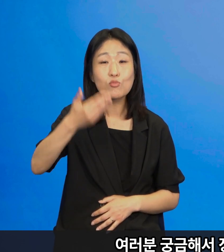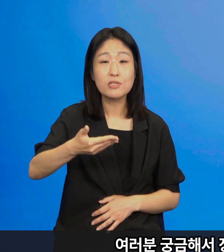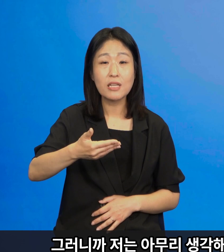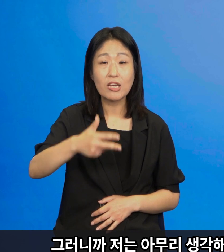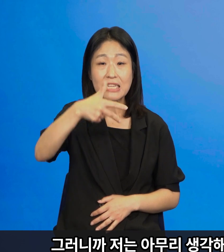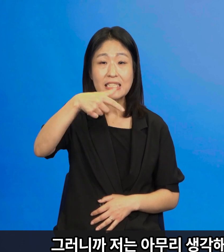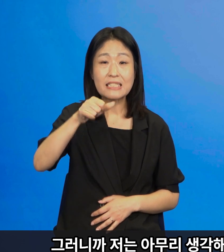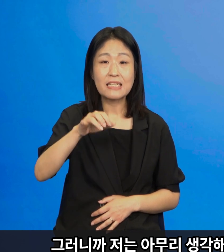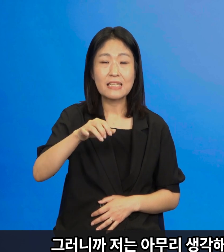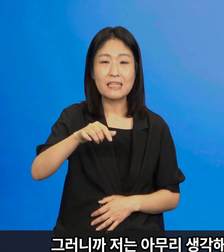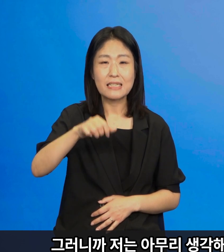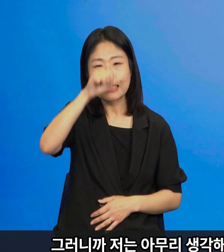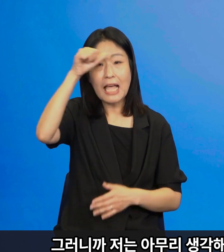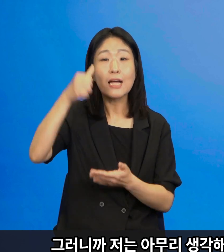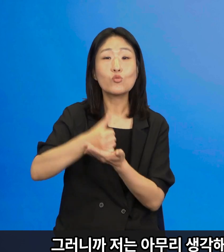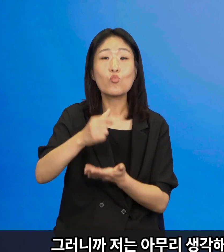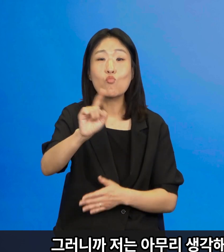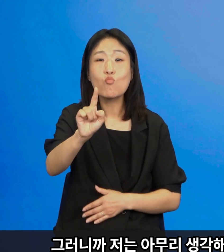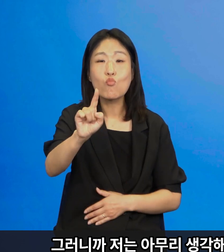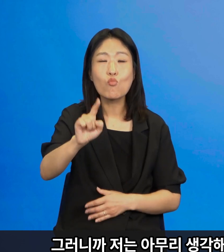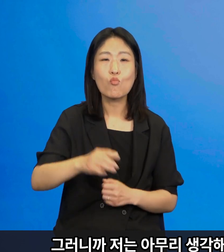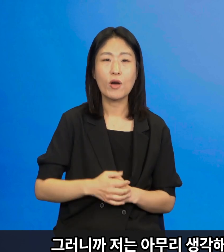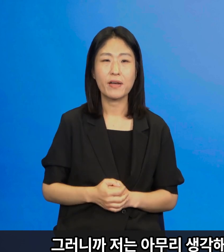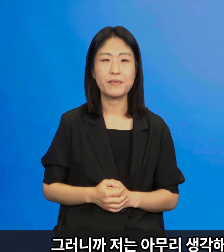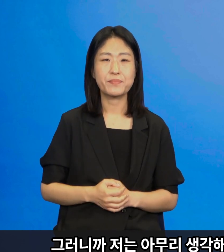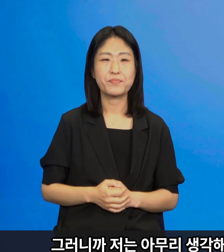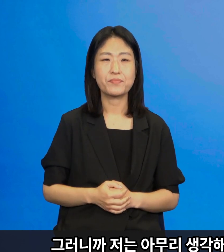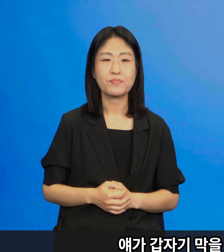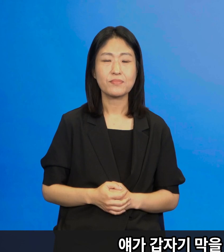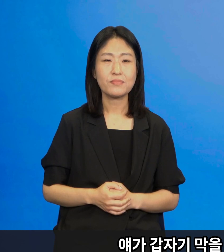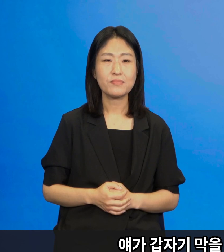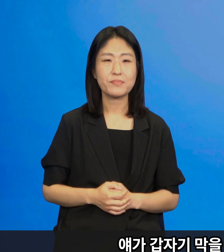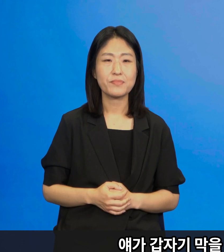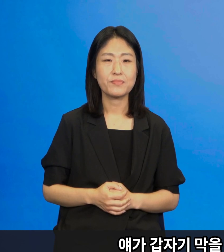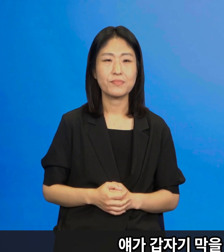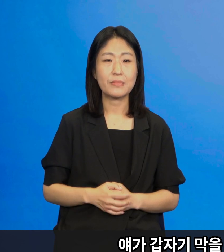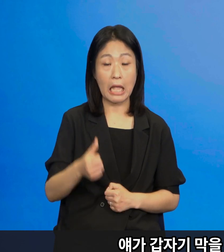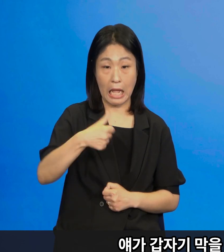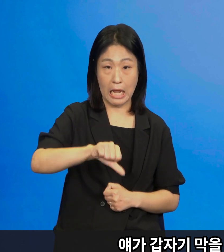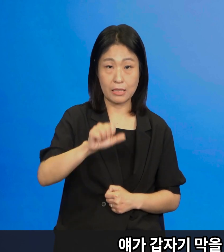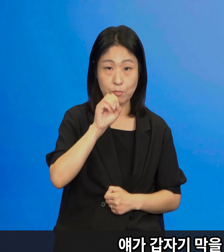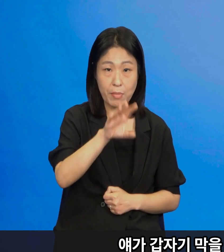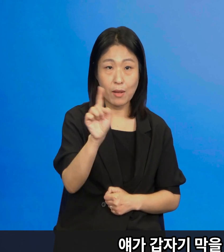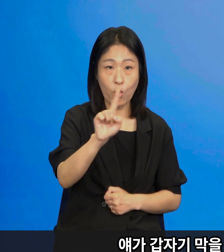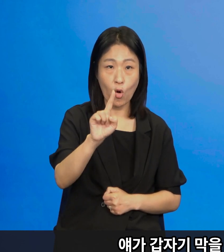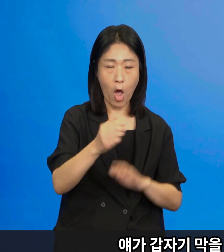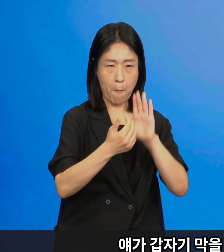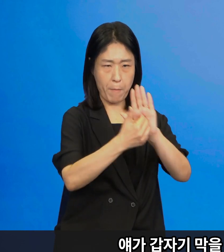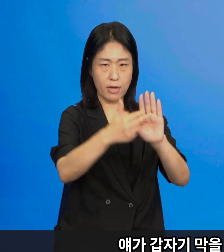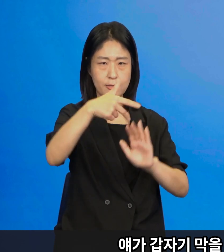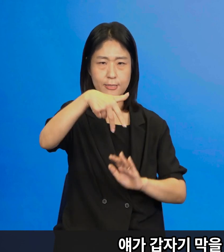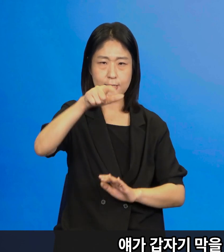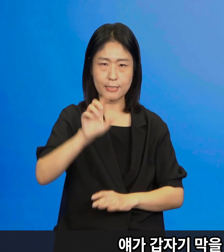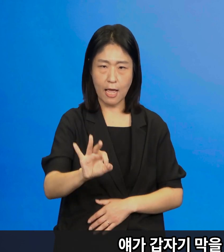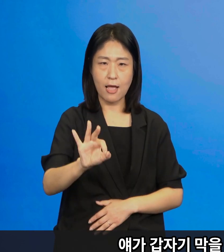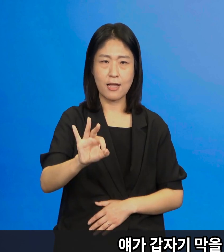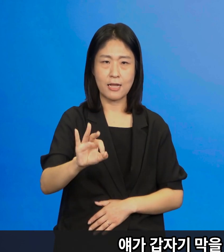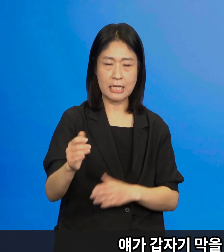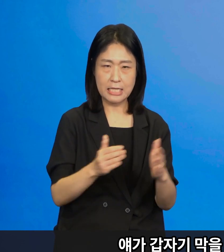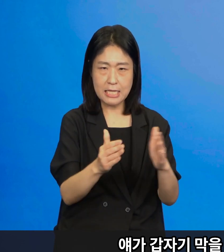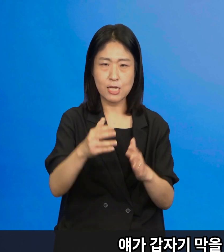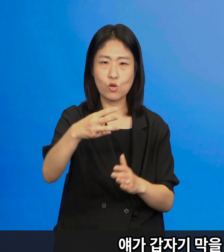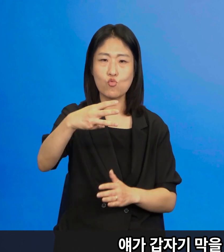물어봤어요. 그러니까 저는 아무리 생각해도 그냥 다른 게 생각이 안 나는데 얘가 갑자기 막을 장 길로 그러는